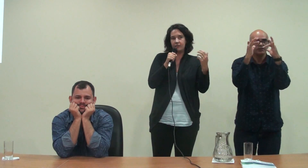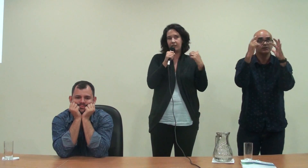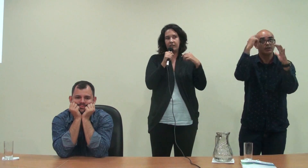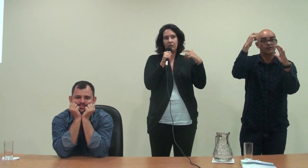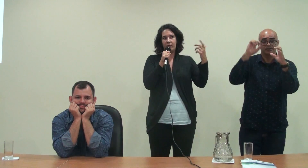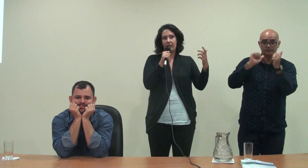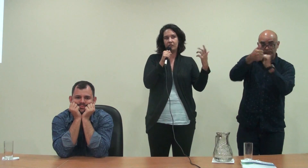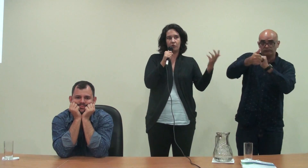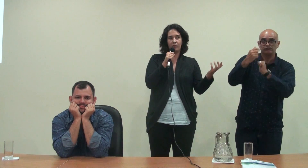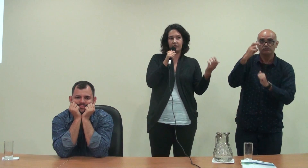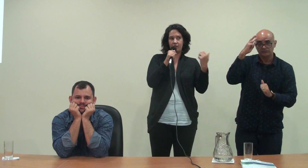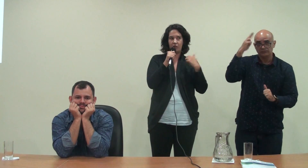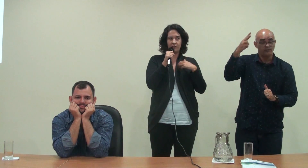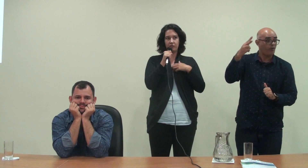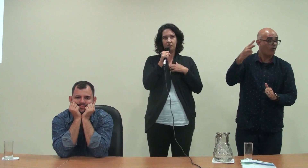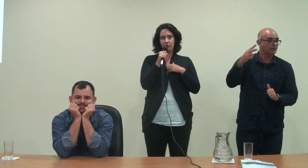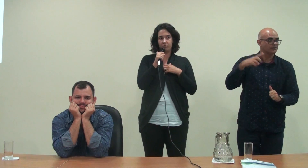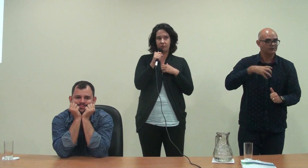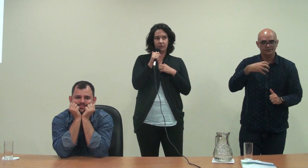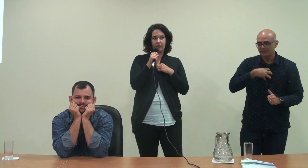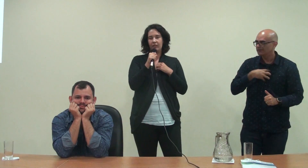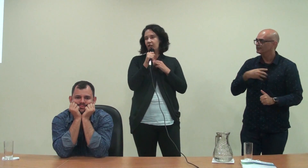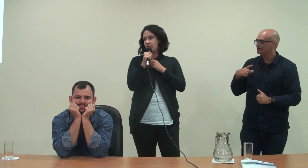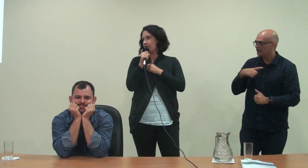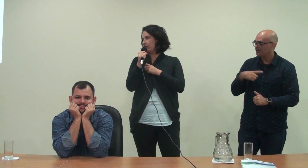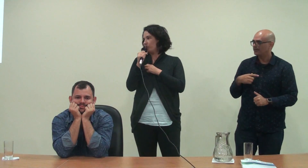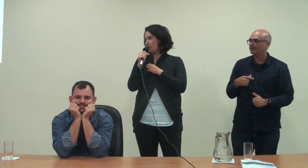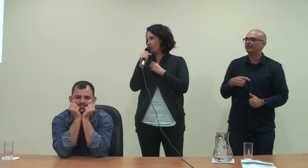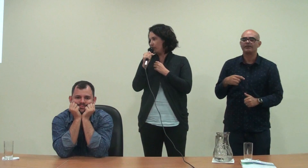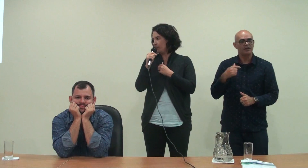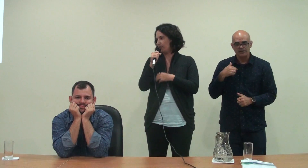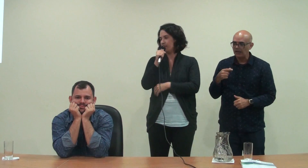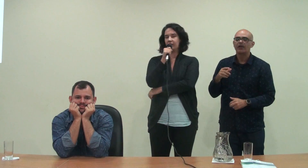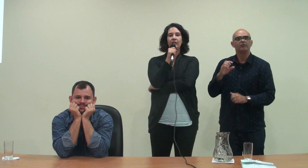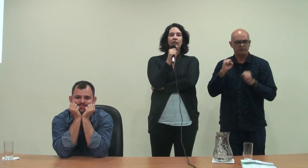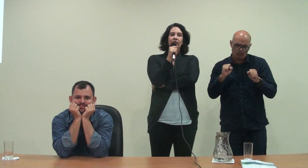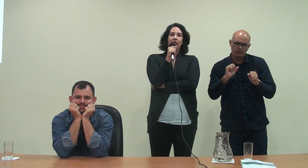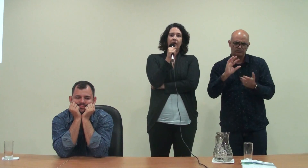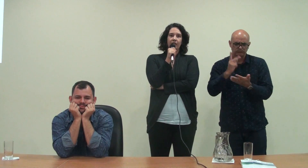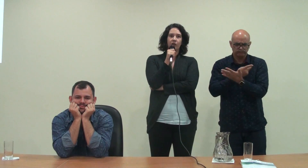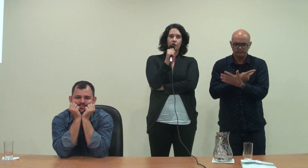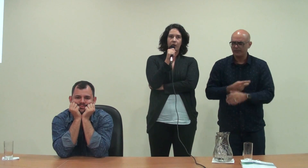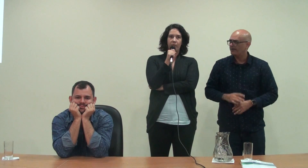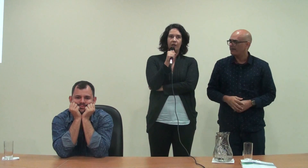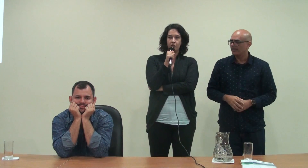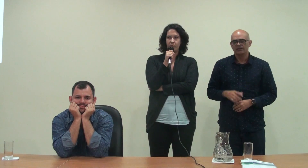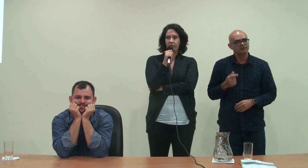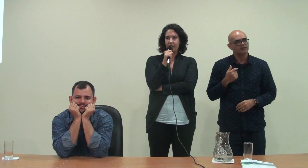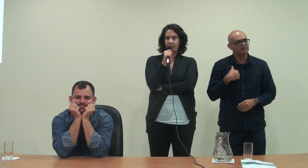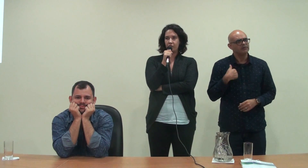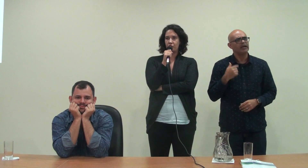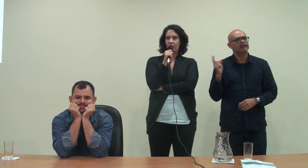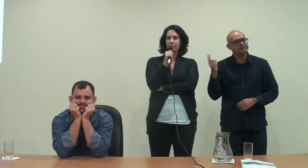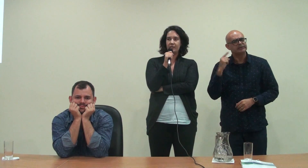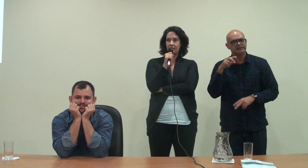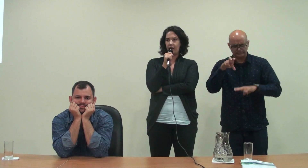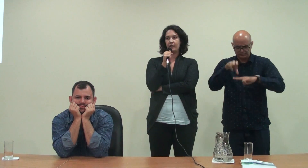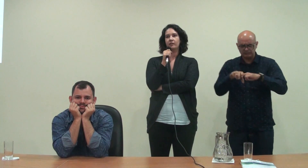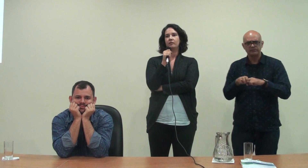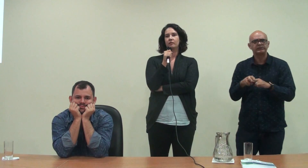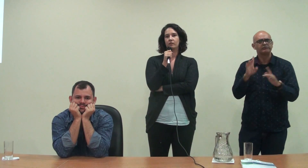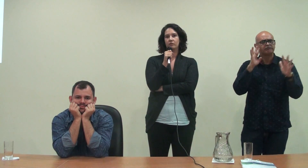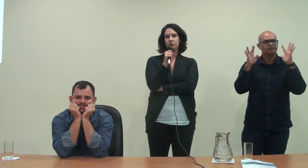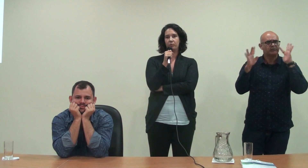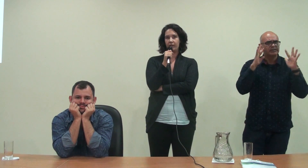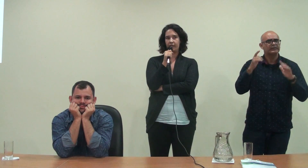mais determinadas coisas que nós não sentimos. Isso talvez possa acontecer. Então, de repente, é uma maneira da gente